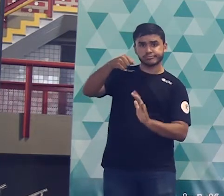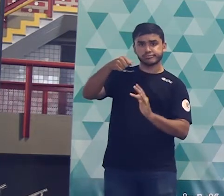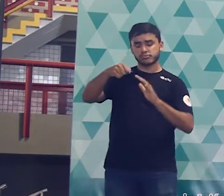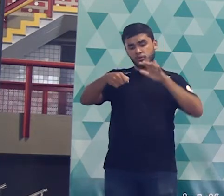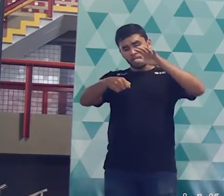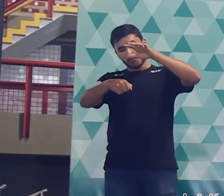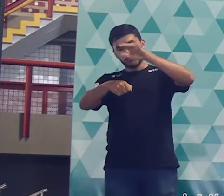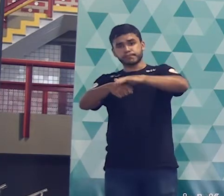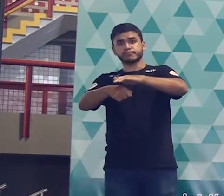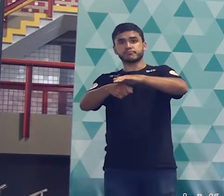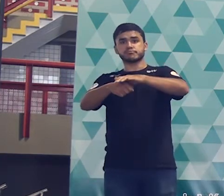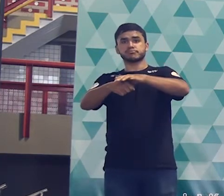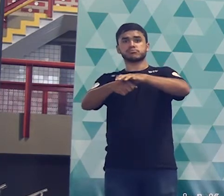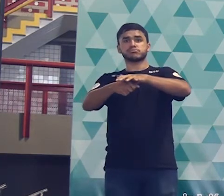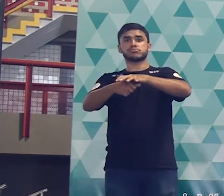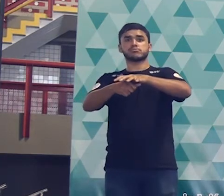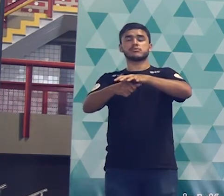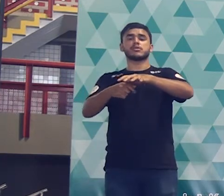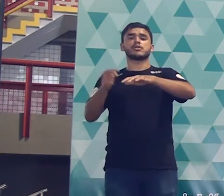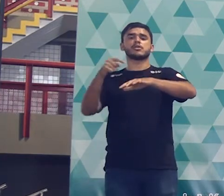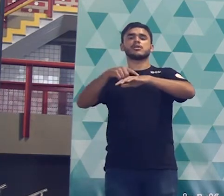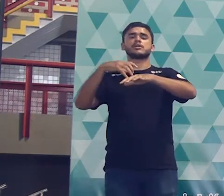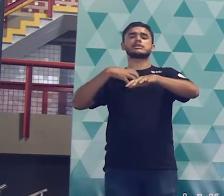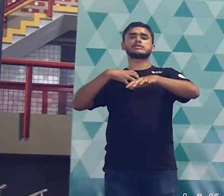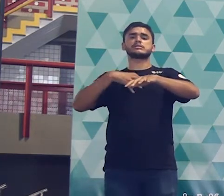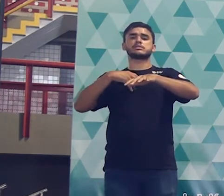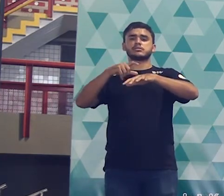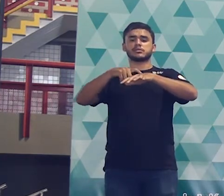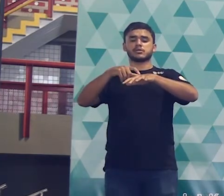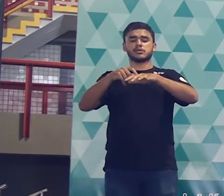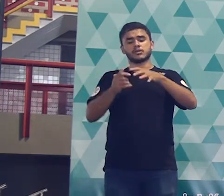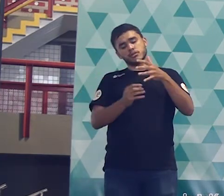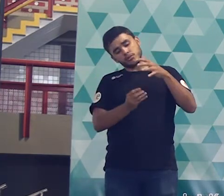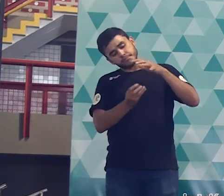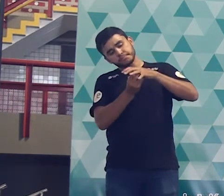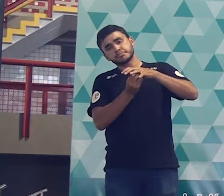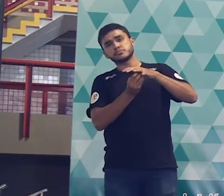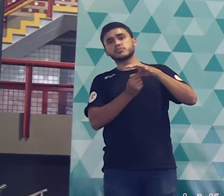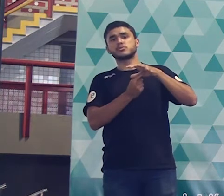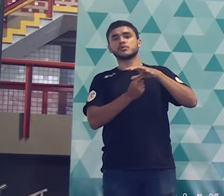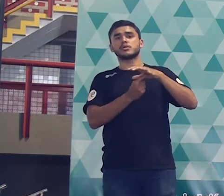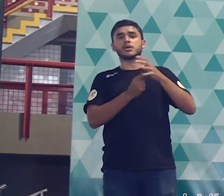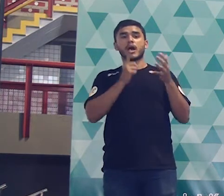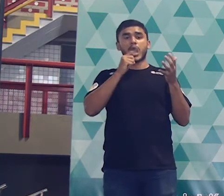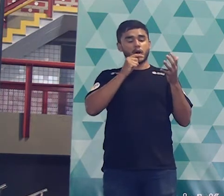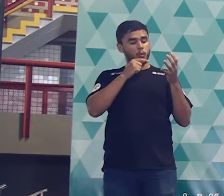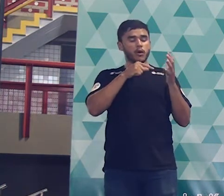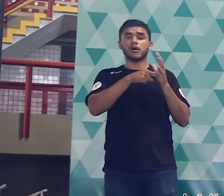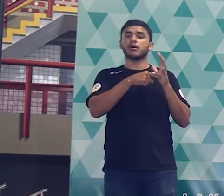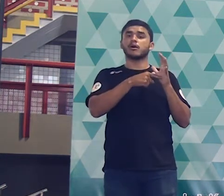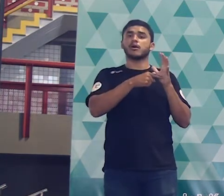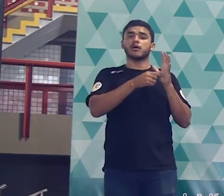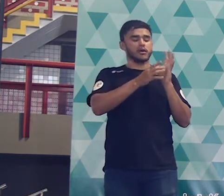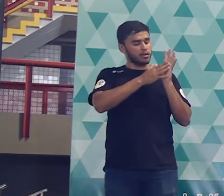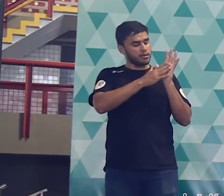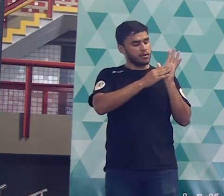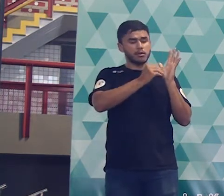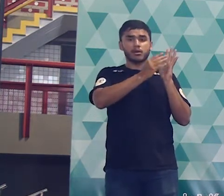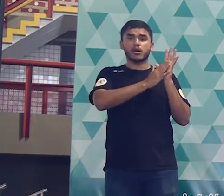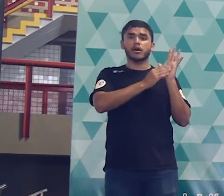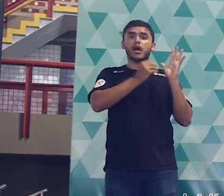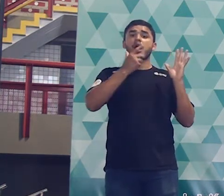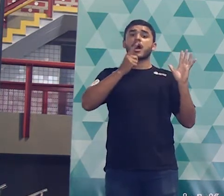de gás quente, adivinha o que foi formado na minha mão? Adivinha? Água. Então eu tive um processo